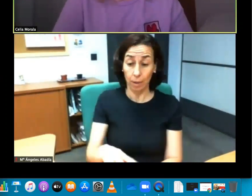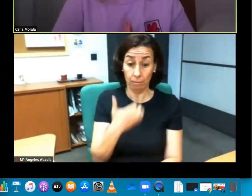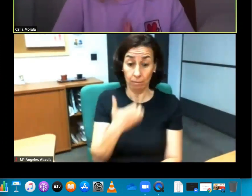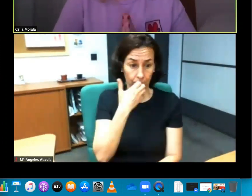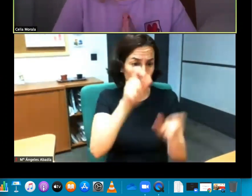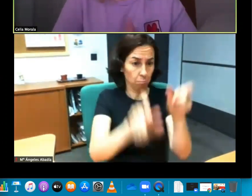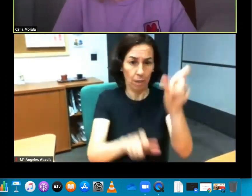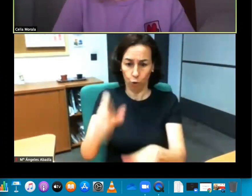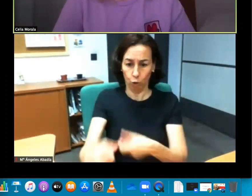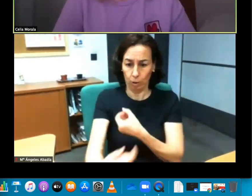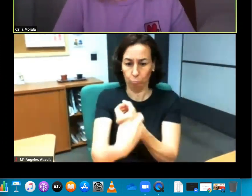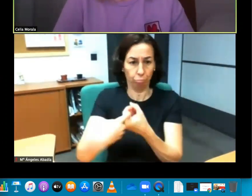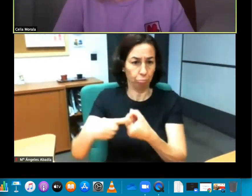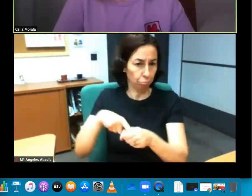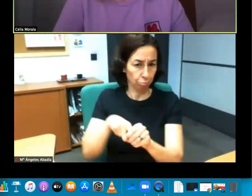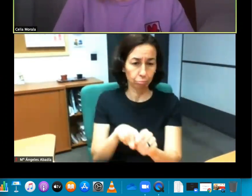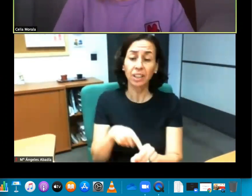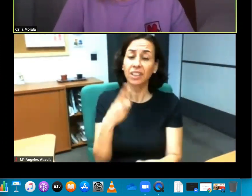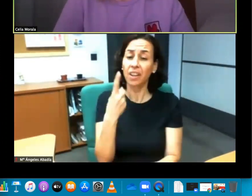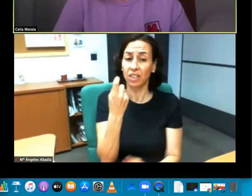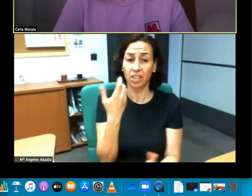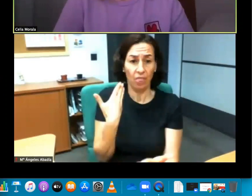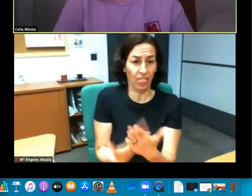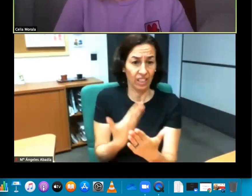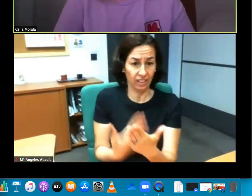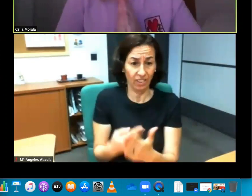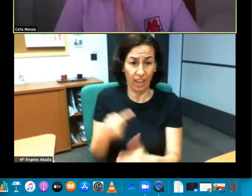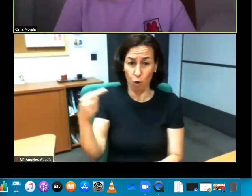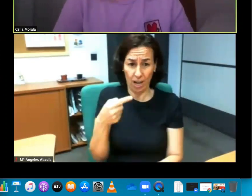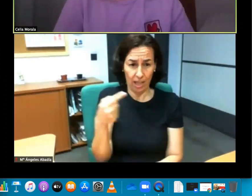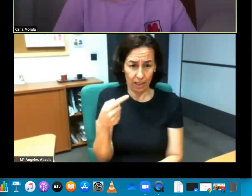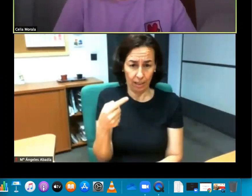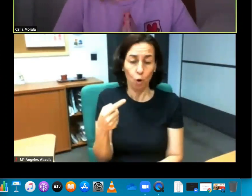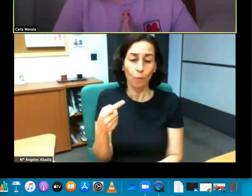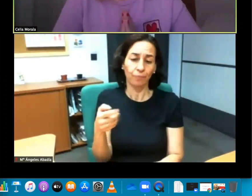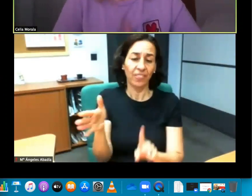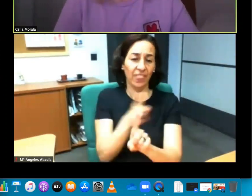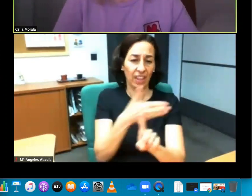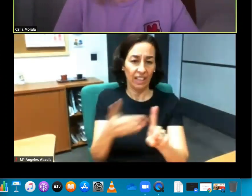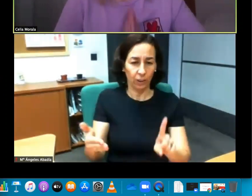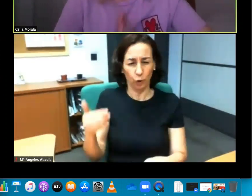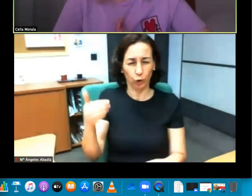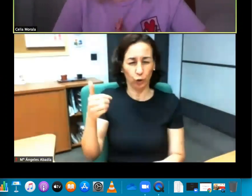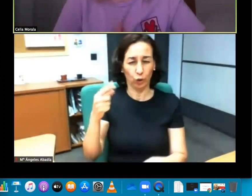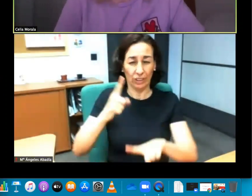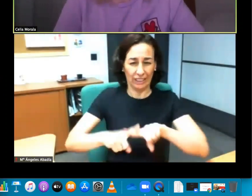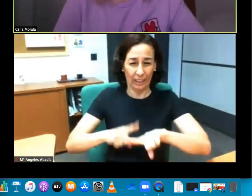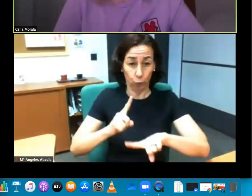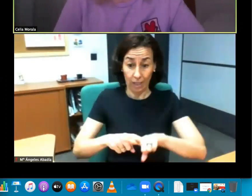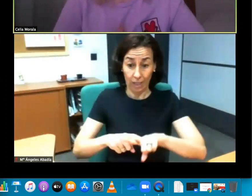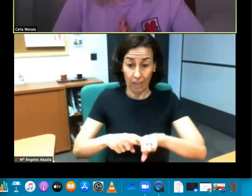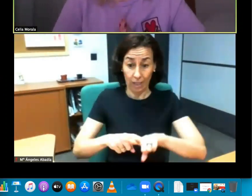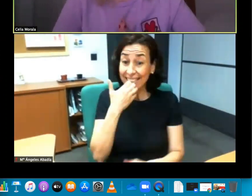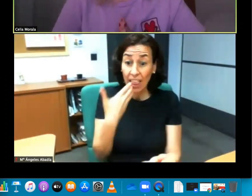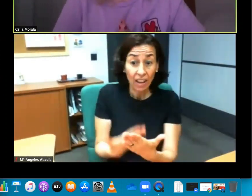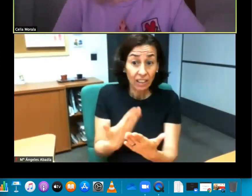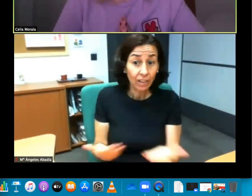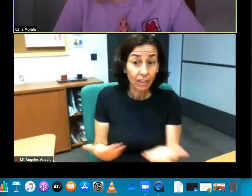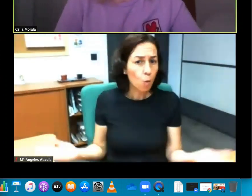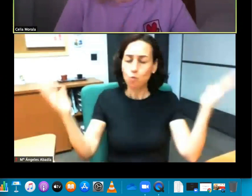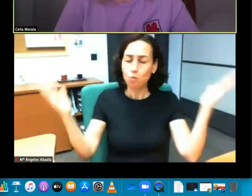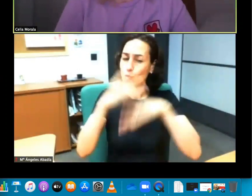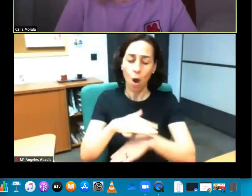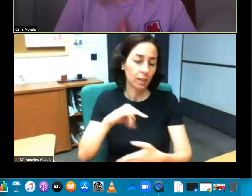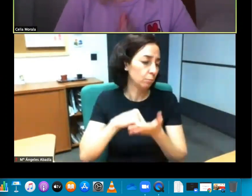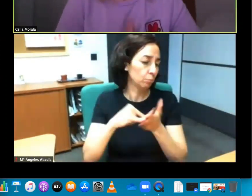el certificado negativo de delitos de naturaleza sexual. Todos, porque sin ese certificado no se pueden llevar a cabo los